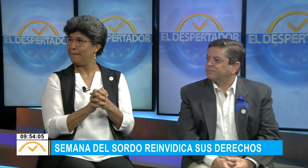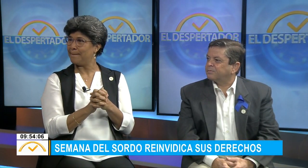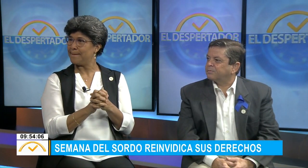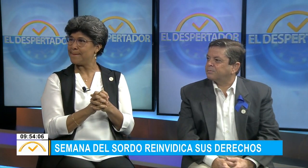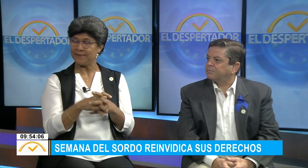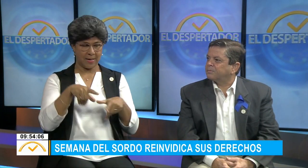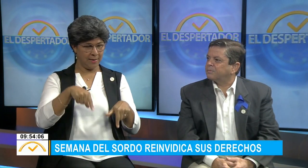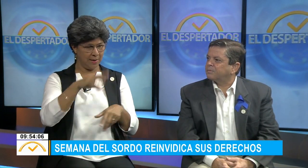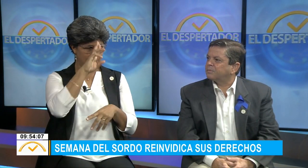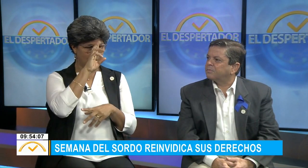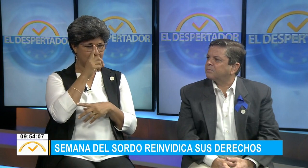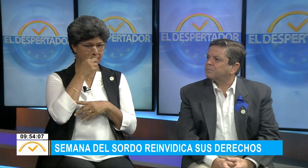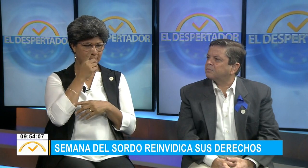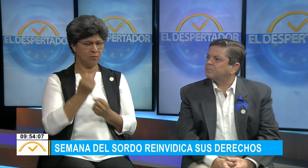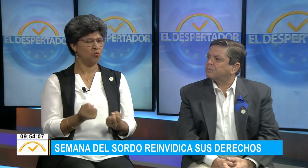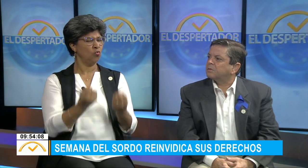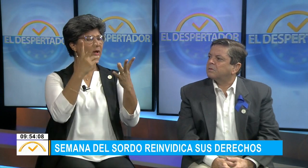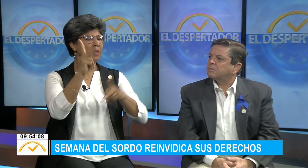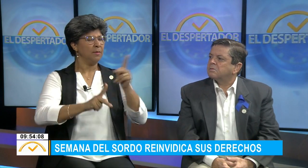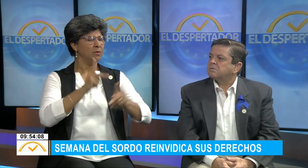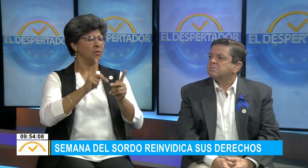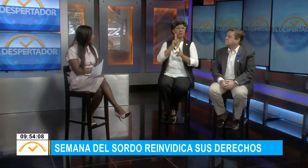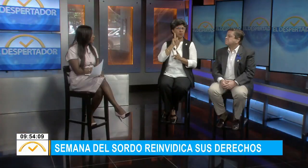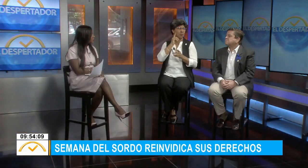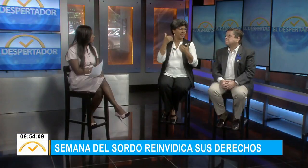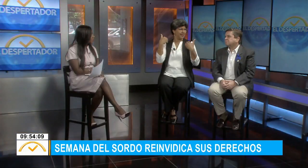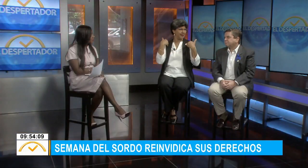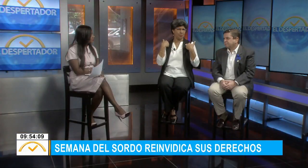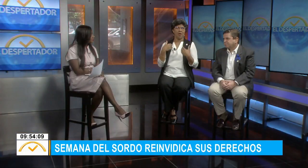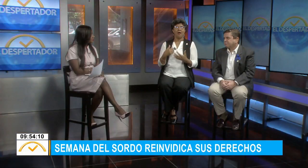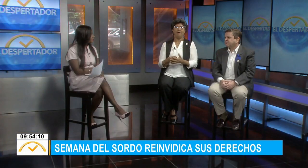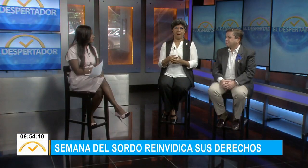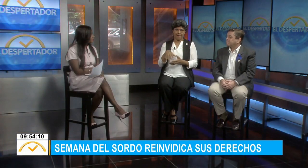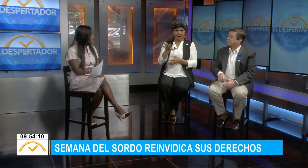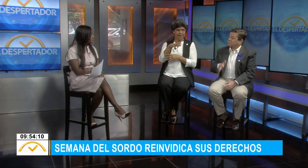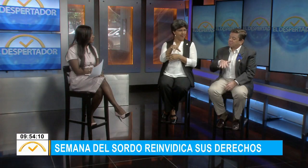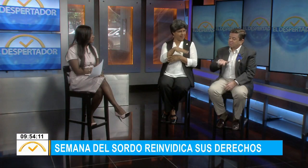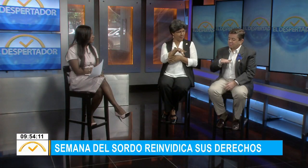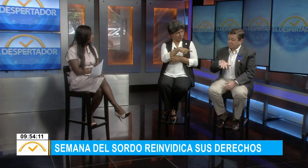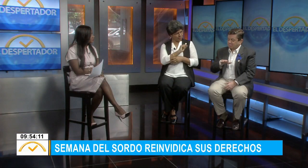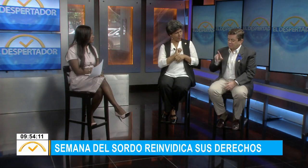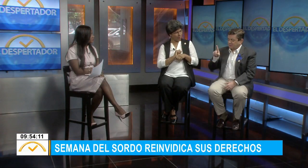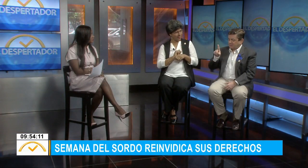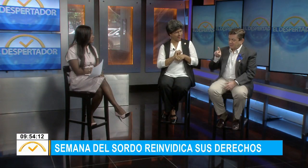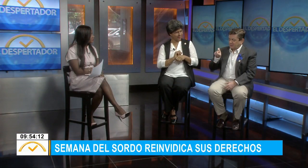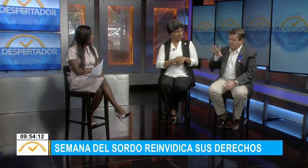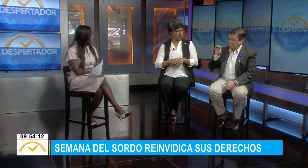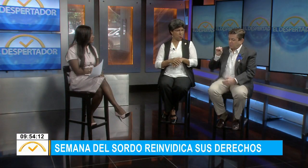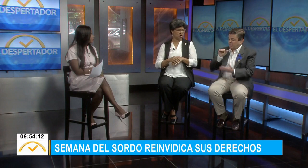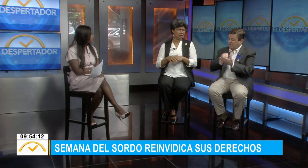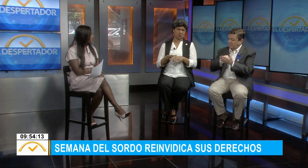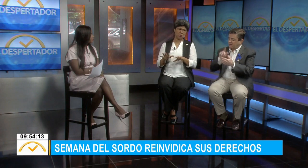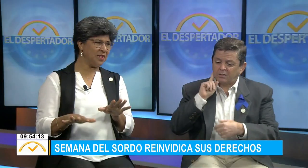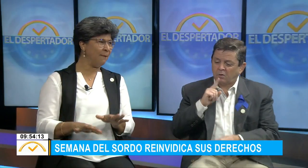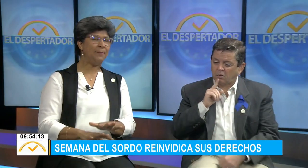Dominicana, ¿qué población tenemos que no escucha? Ah, alrededor de cuántas, unos 150.000